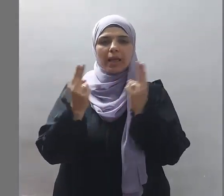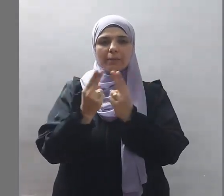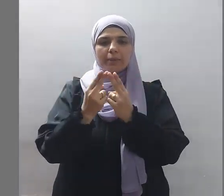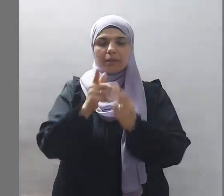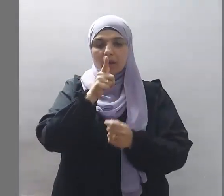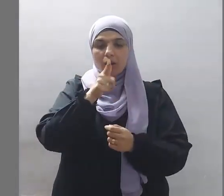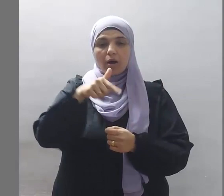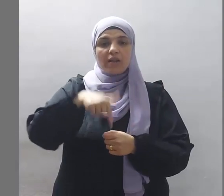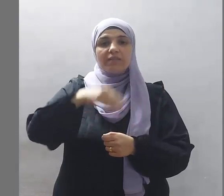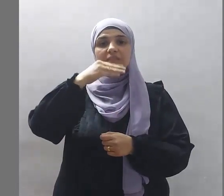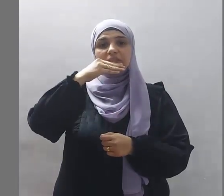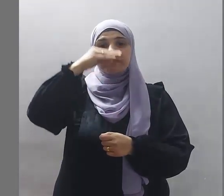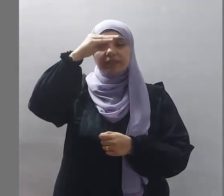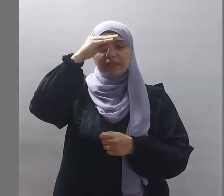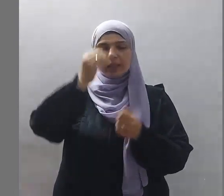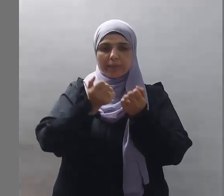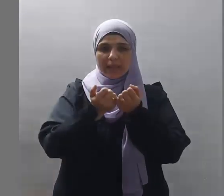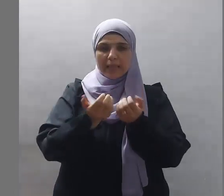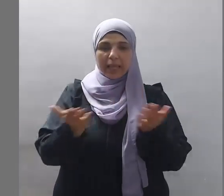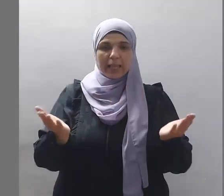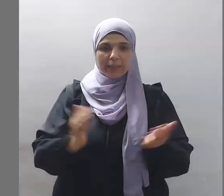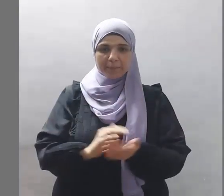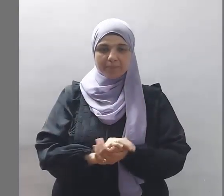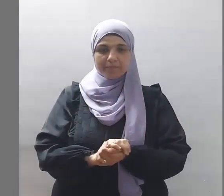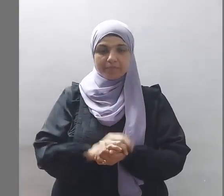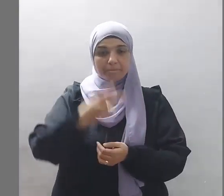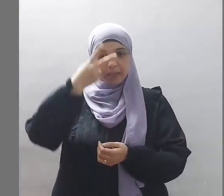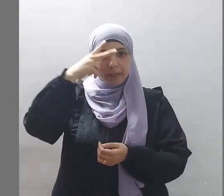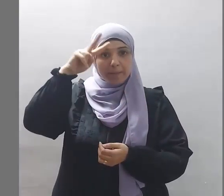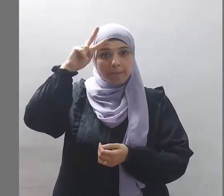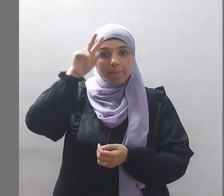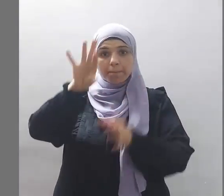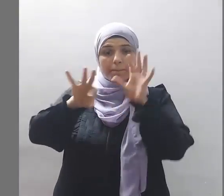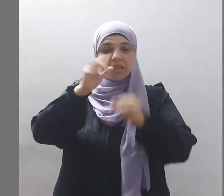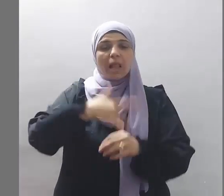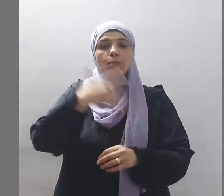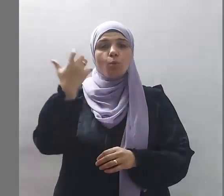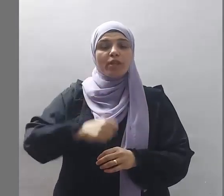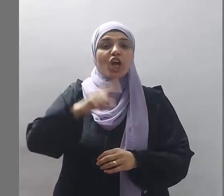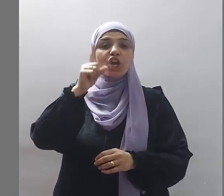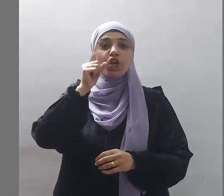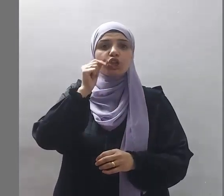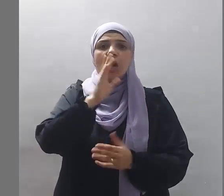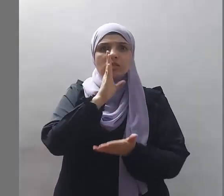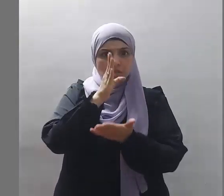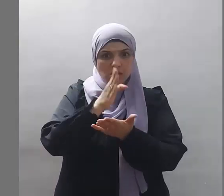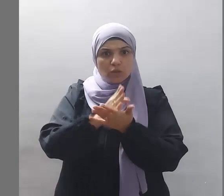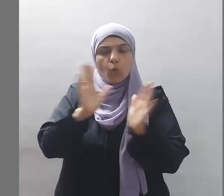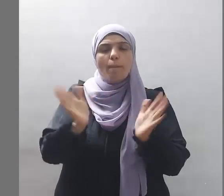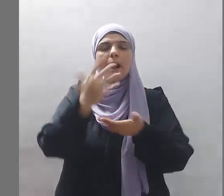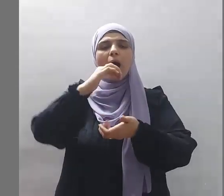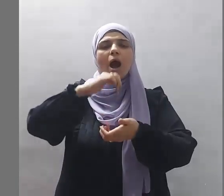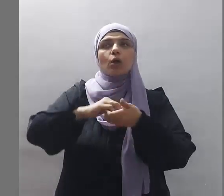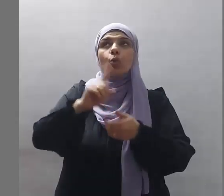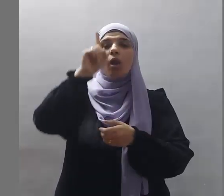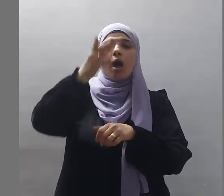في كتابه الكريم: من المؤمنين رجال صدقوا ما عاهدوا الله